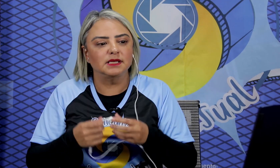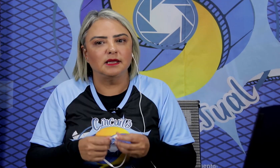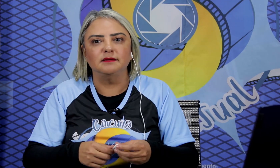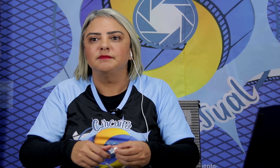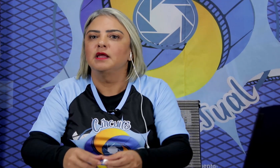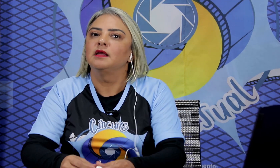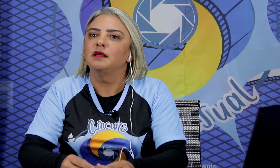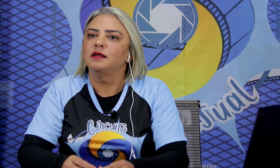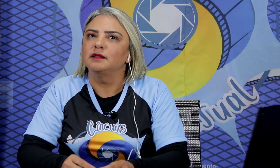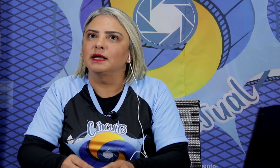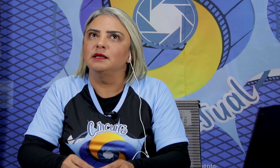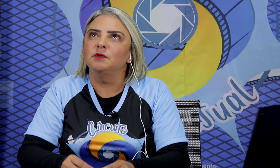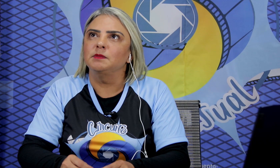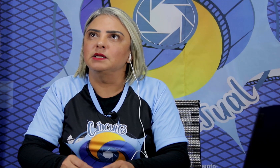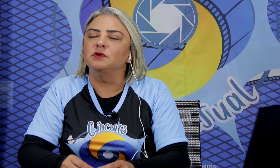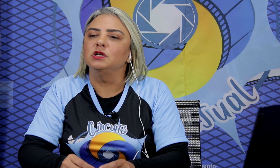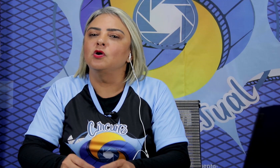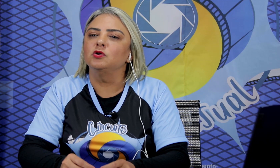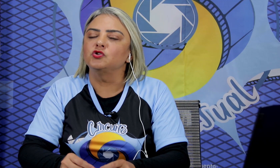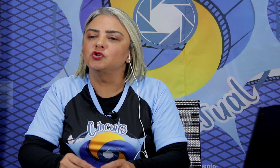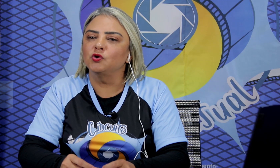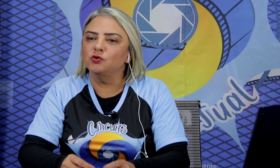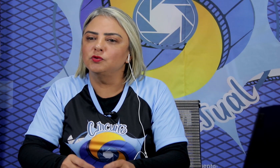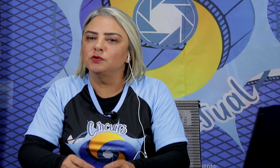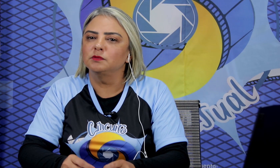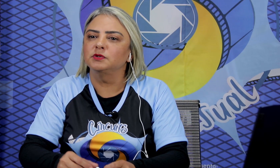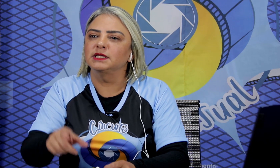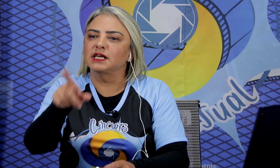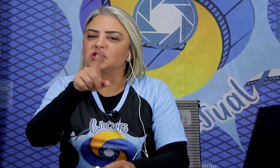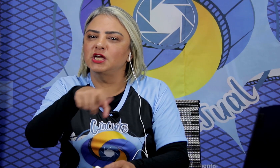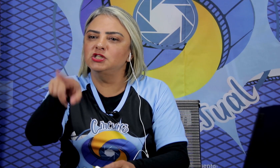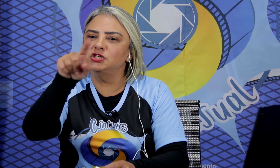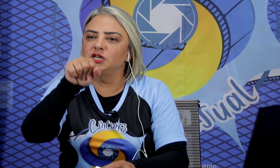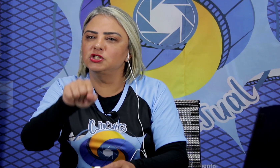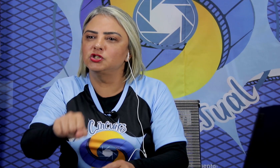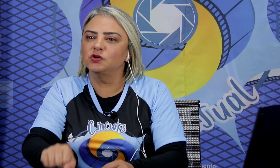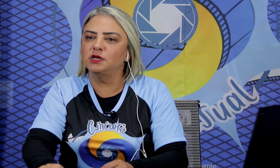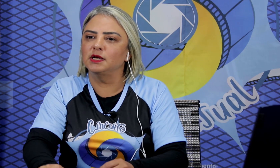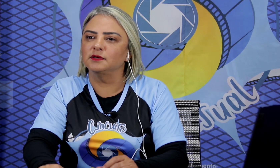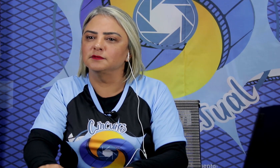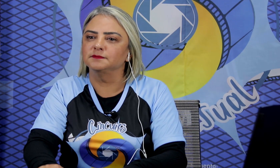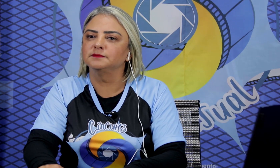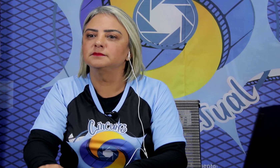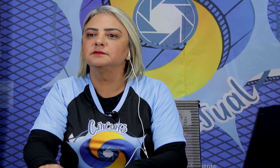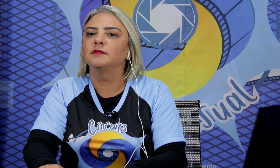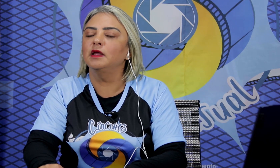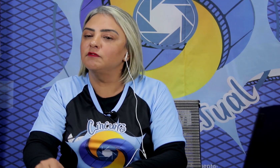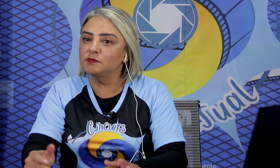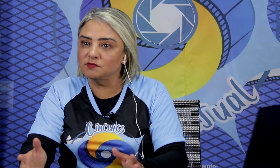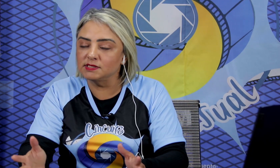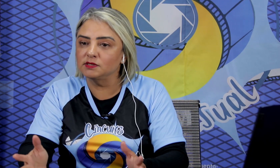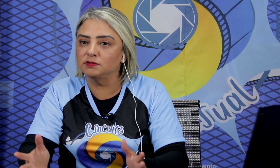pensei, naquele momento, engole o choro, porque tá cheio de gente te olhando. E vamos fazer o